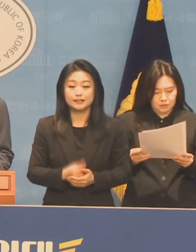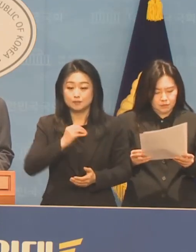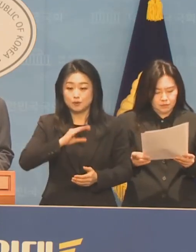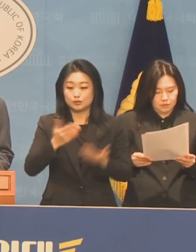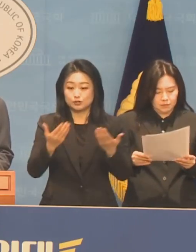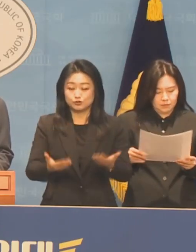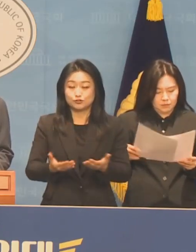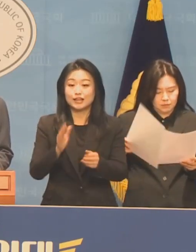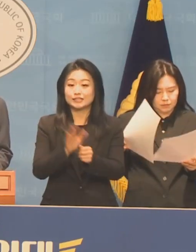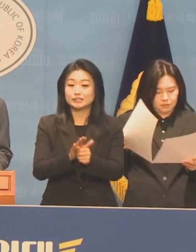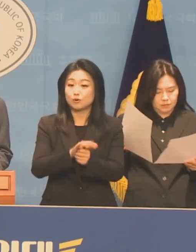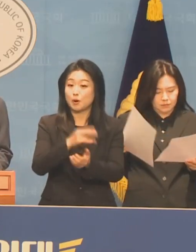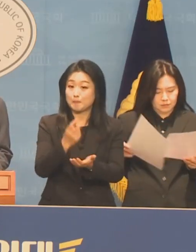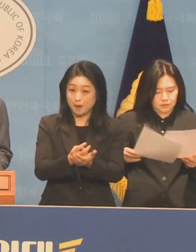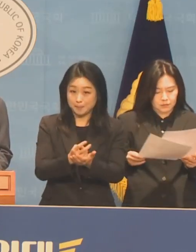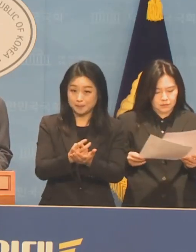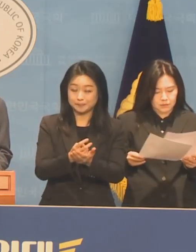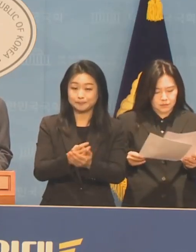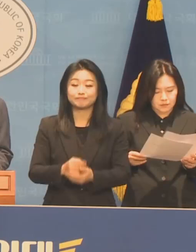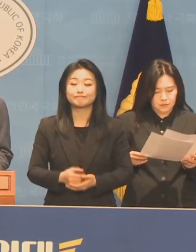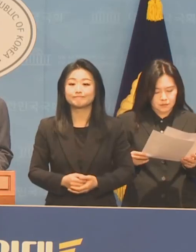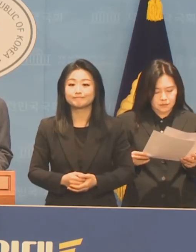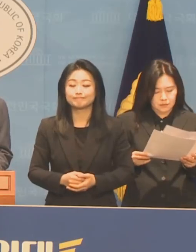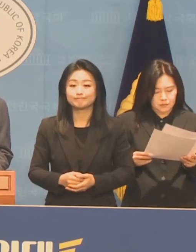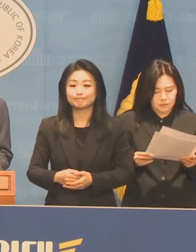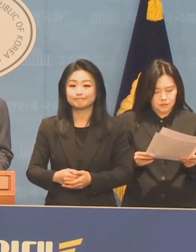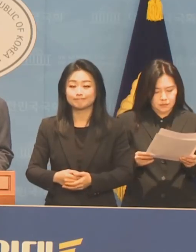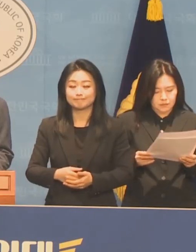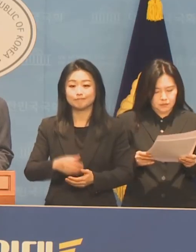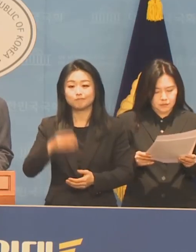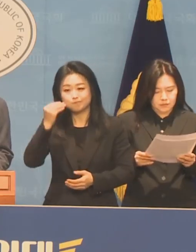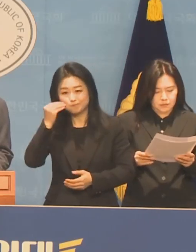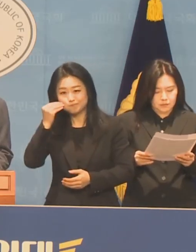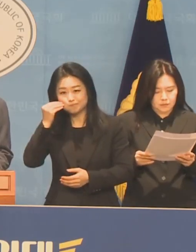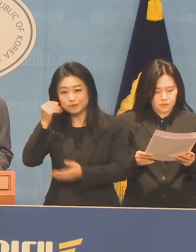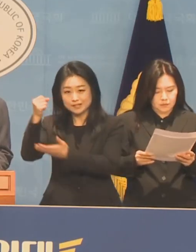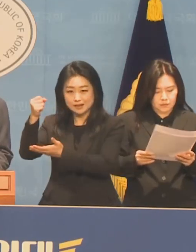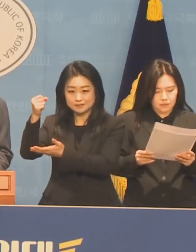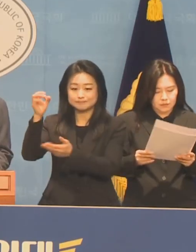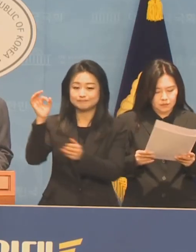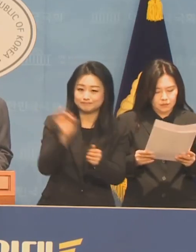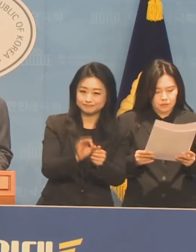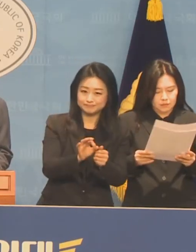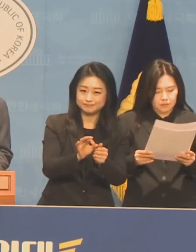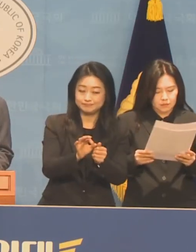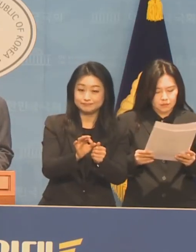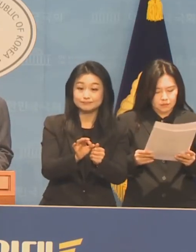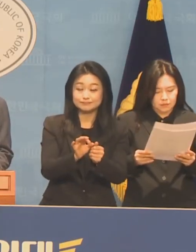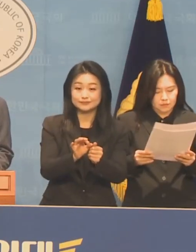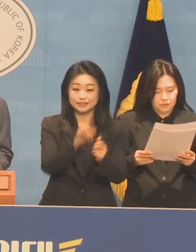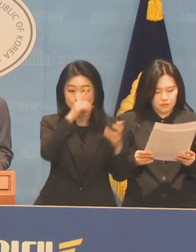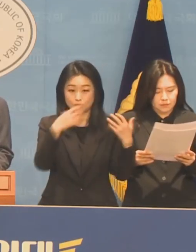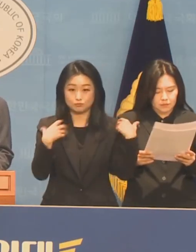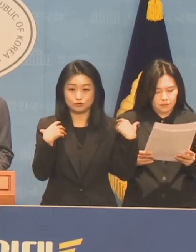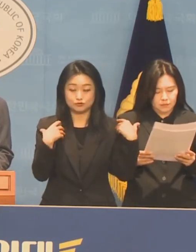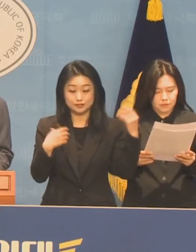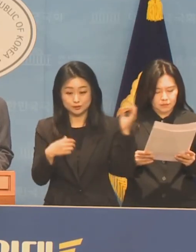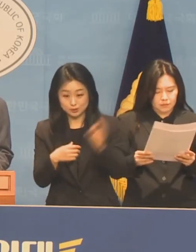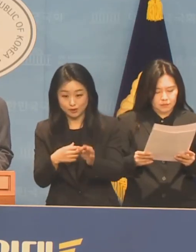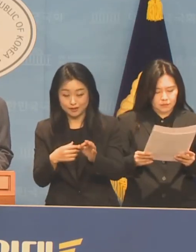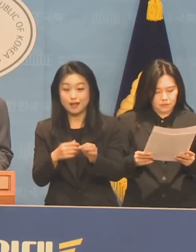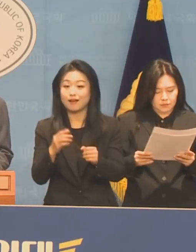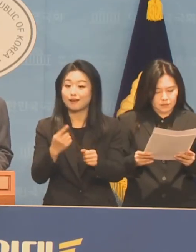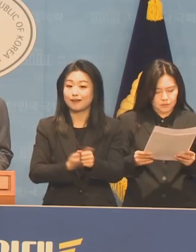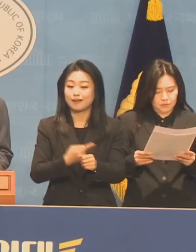복지휴가 지원법은 여유 있는 기업의 자금을 활용하기 때문에 정부 지원과 함께 추진된다면 더욱 적극적인